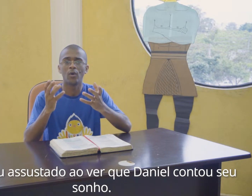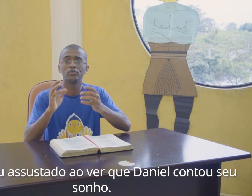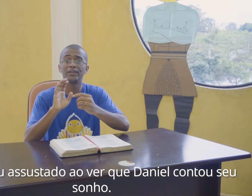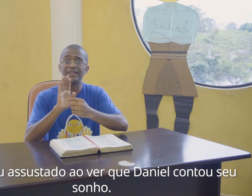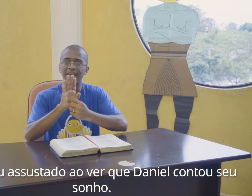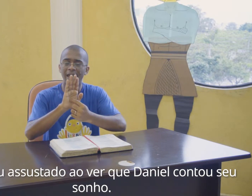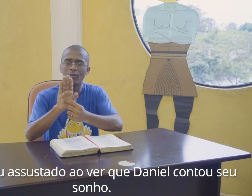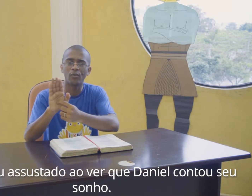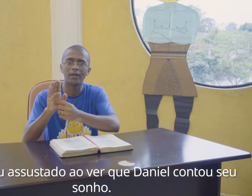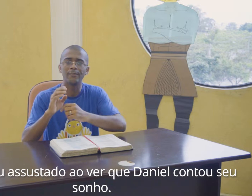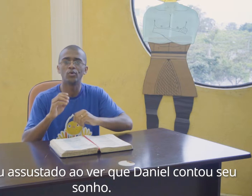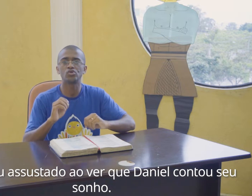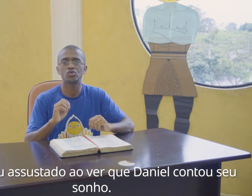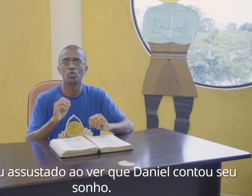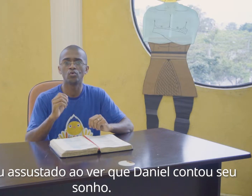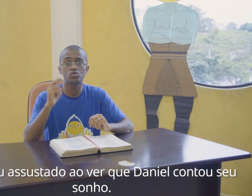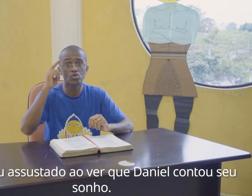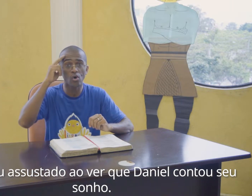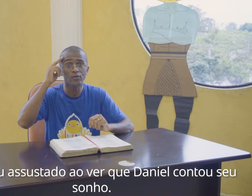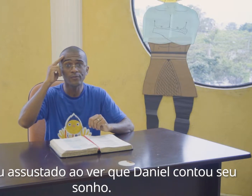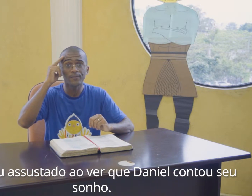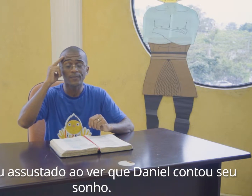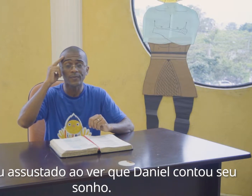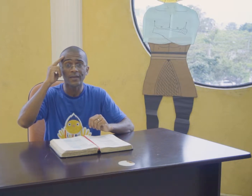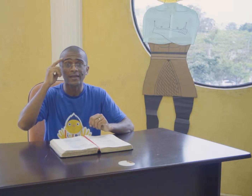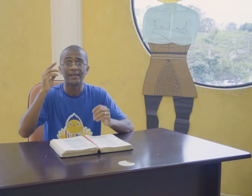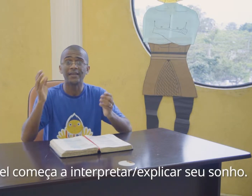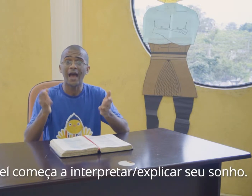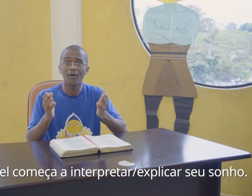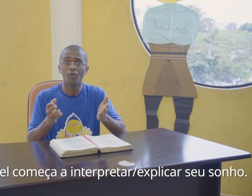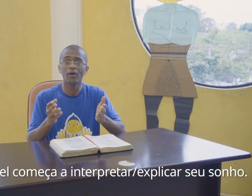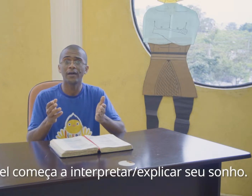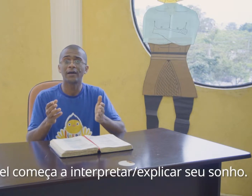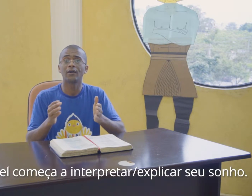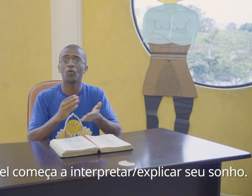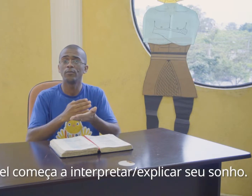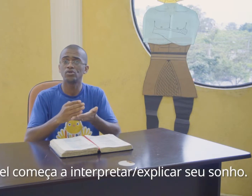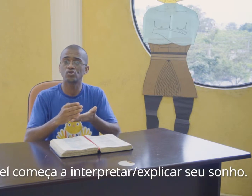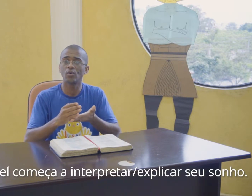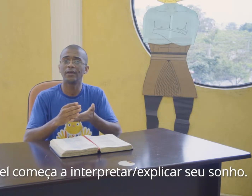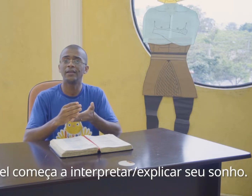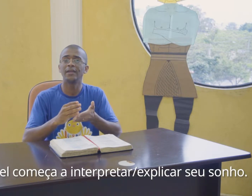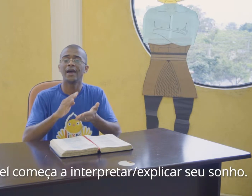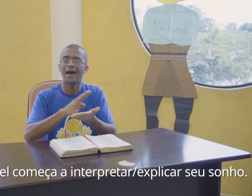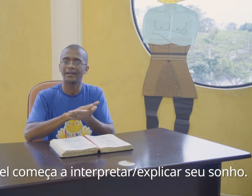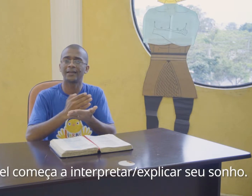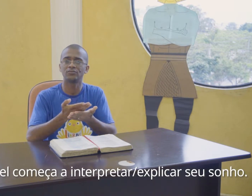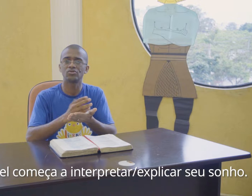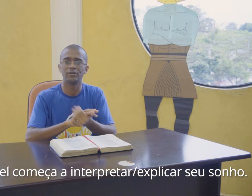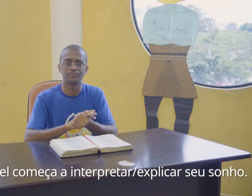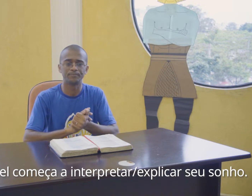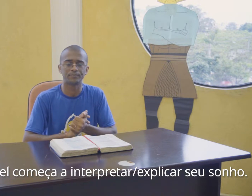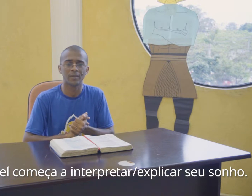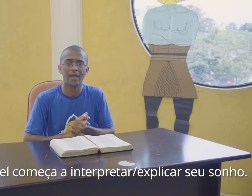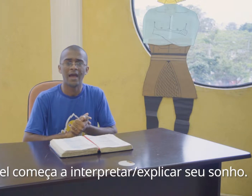quando Daniel ele mostrou o sonho, e agora começou ali a tradução.